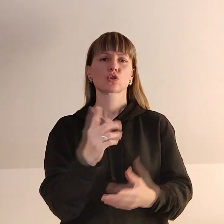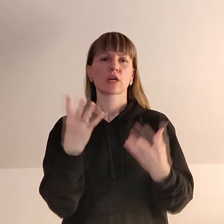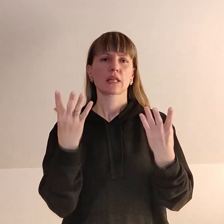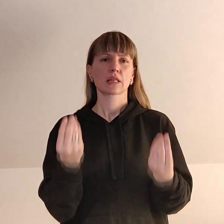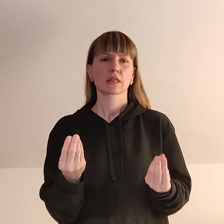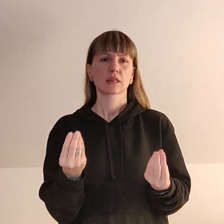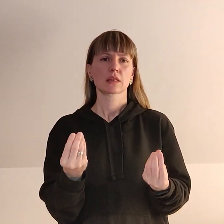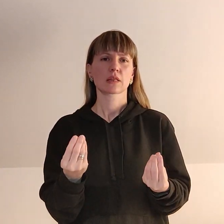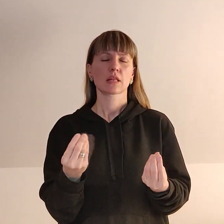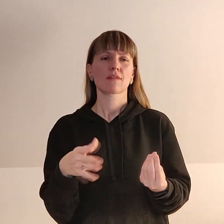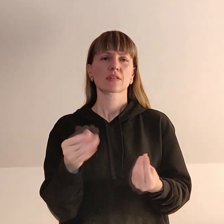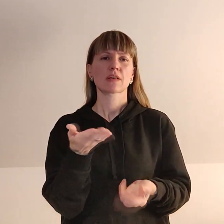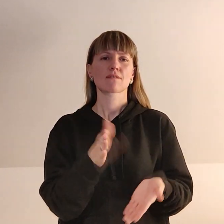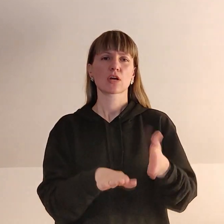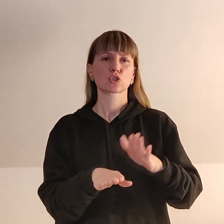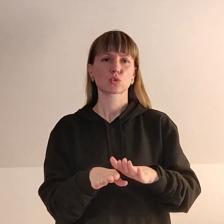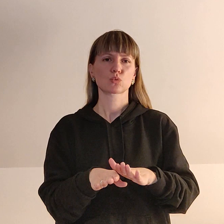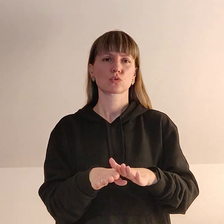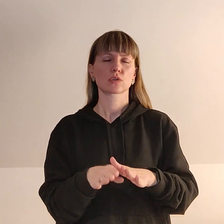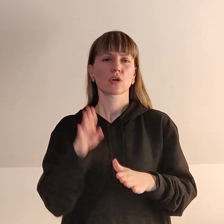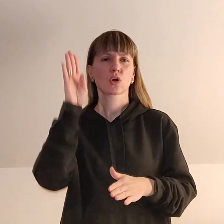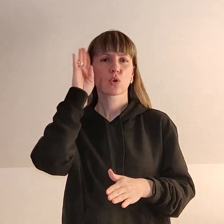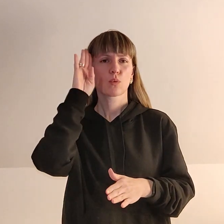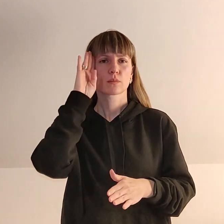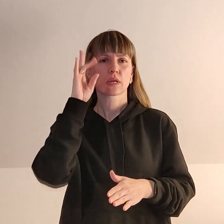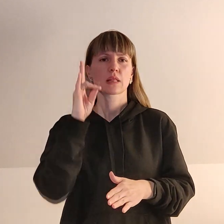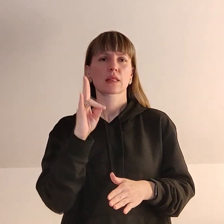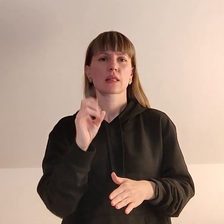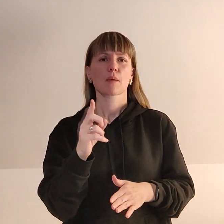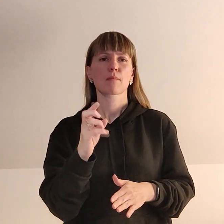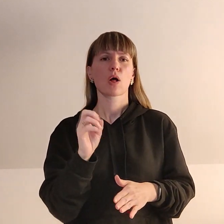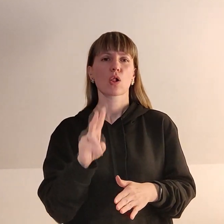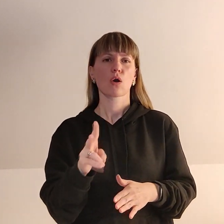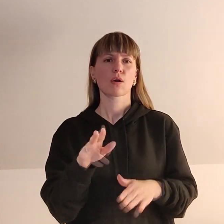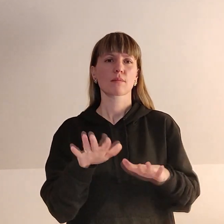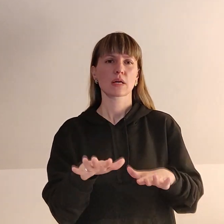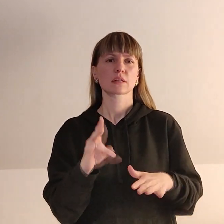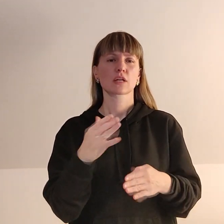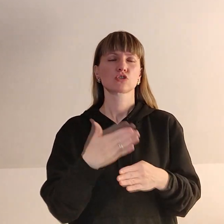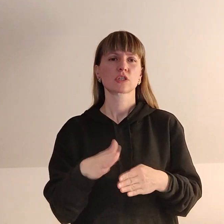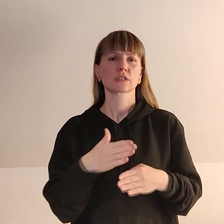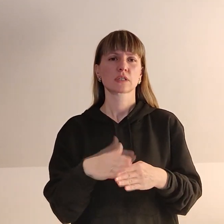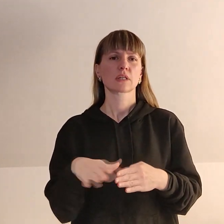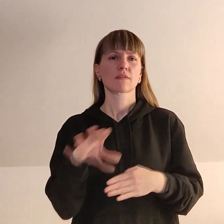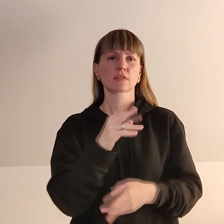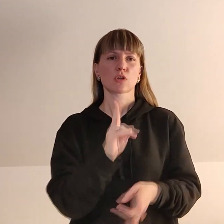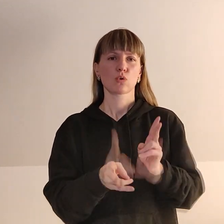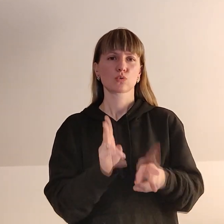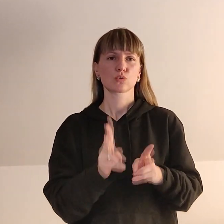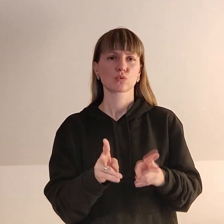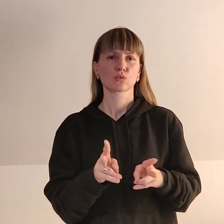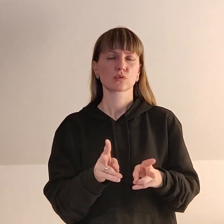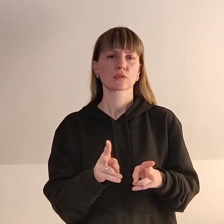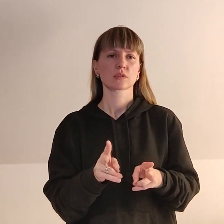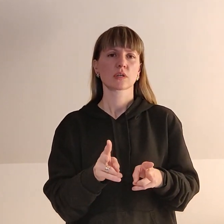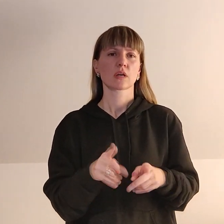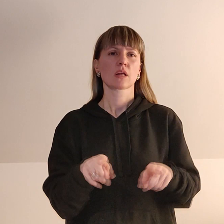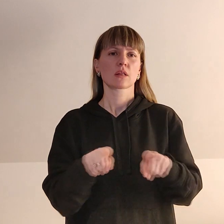все пасується, все готується хлопцям на кости, на частини, все готується. Також на 11 приїхало вольного